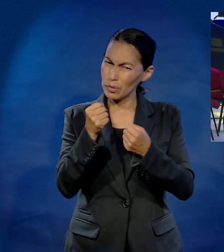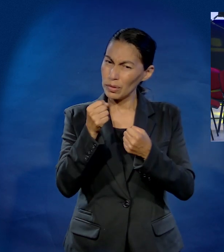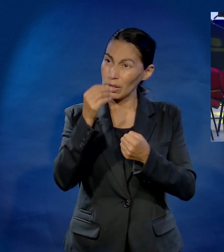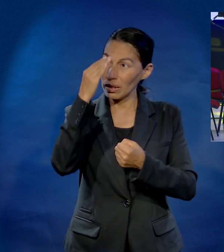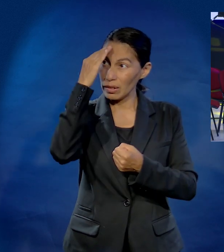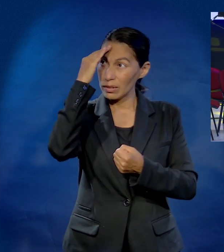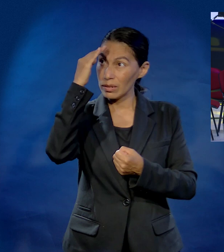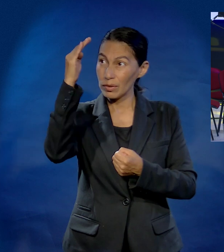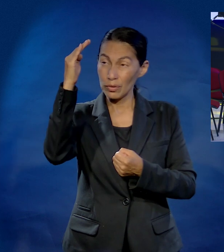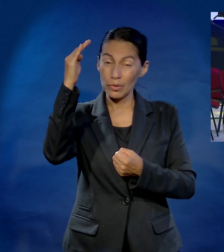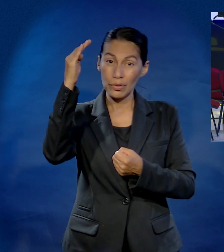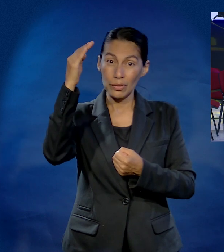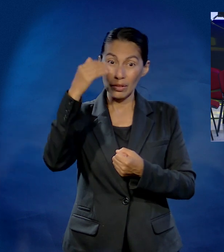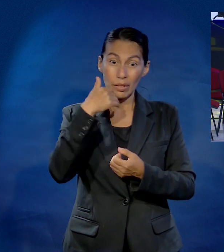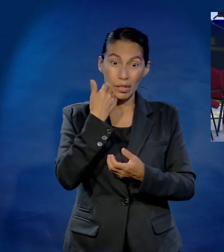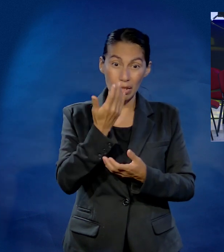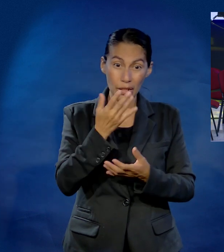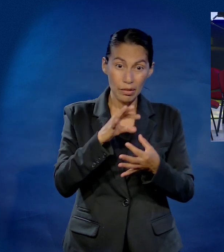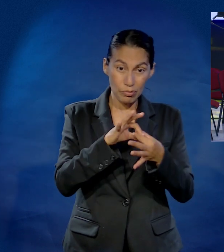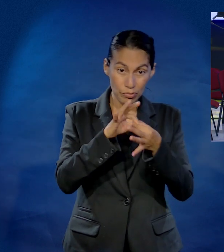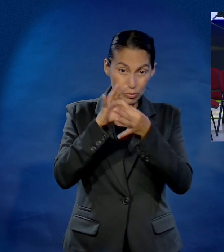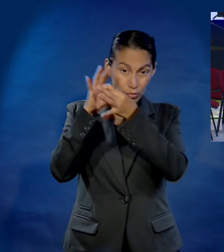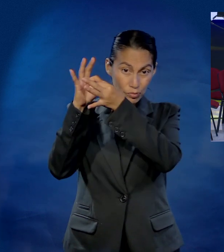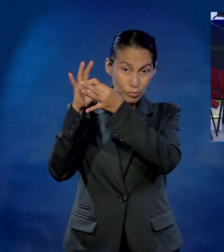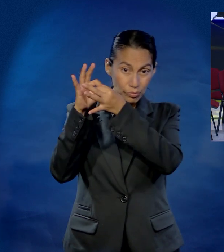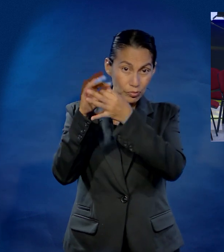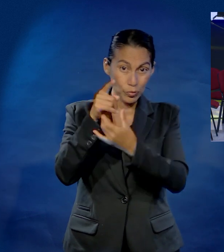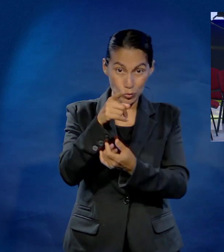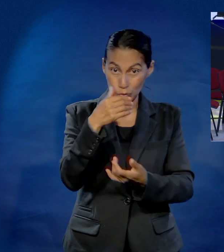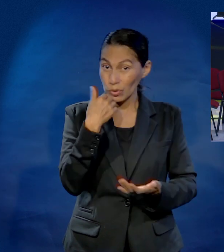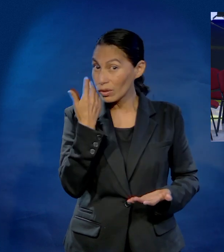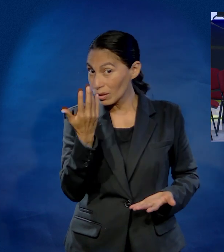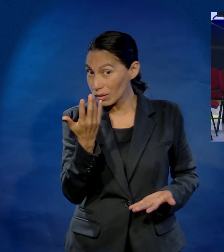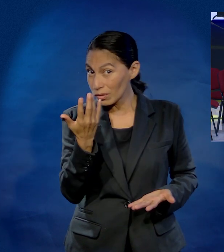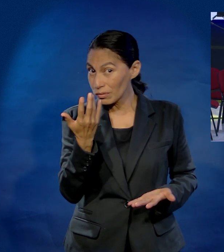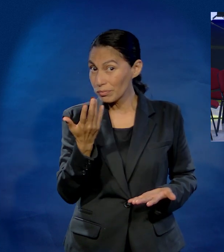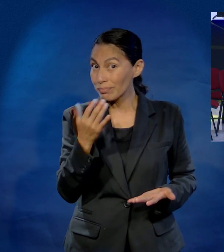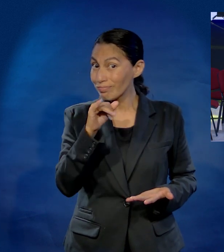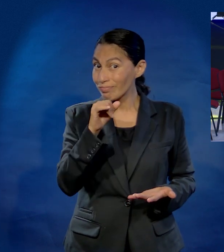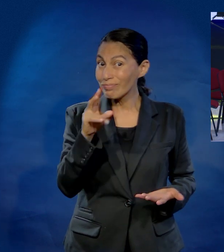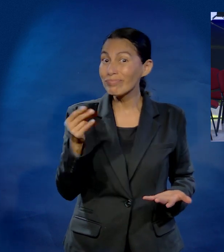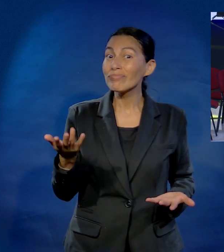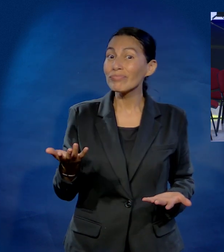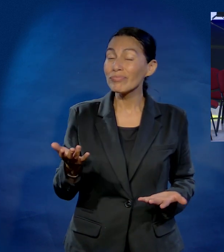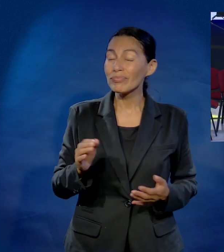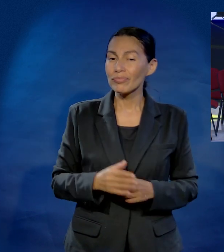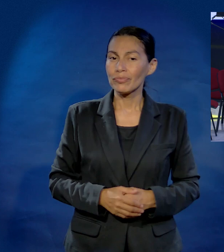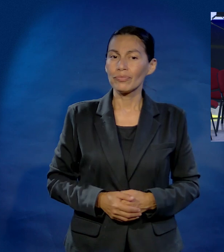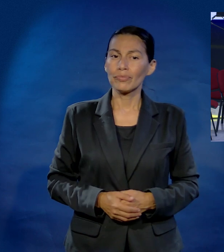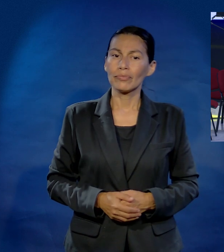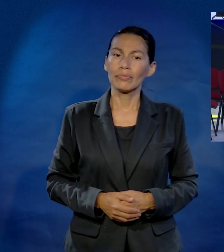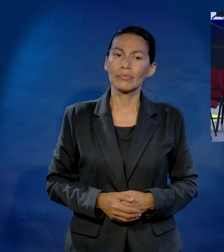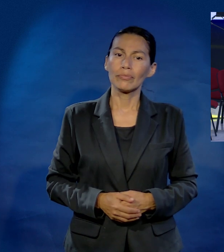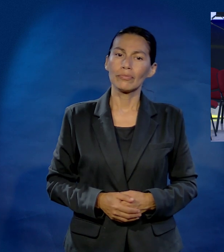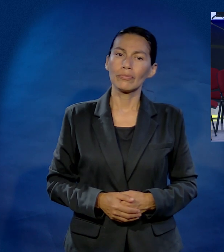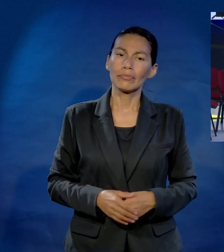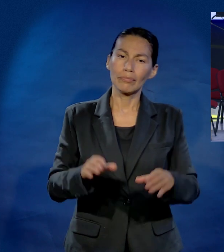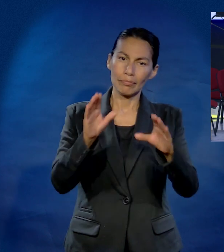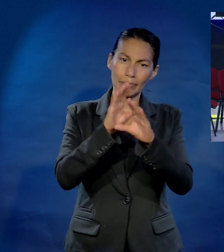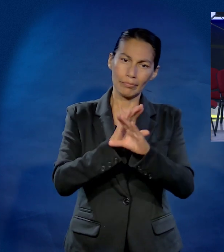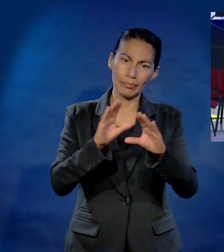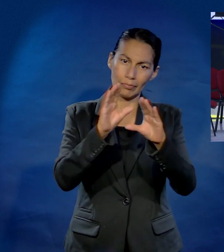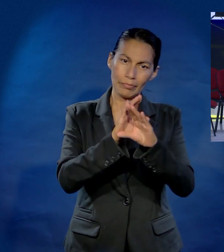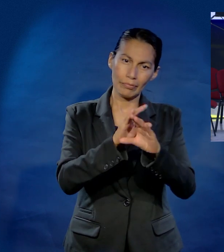puede vivir en el reino de los cielos. Esta noche, yo no sé en qué reino vives tú,